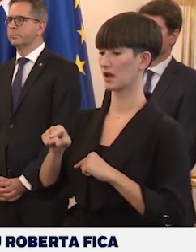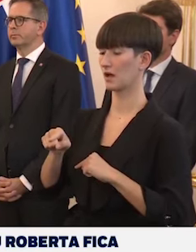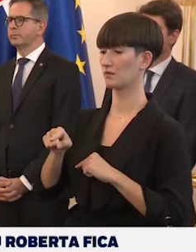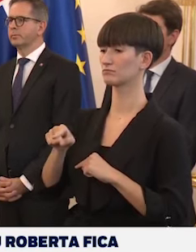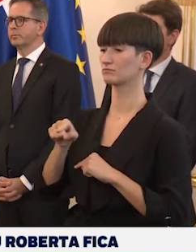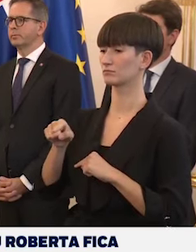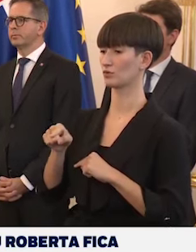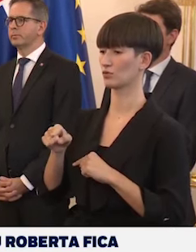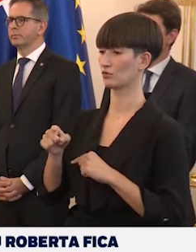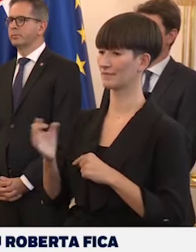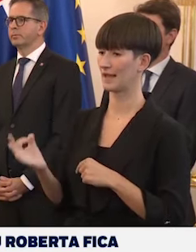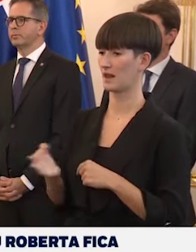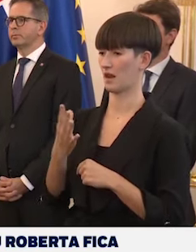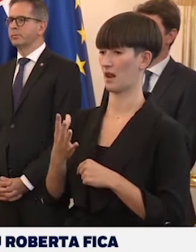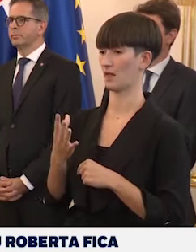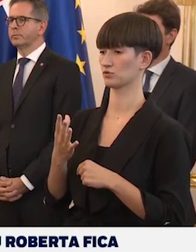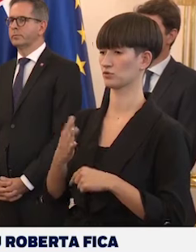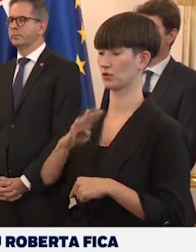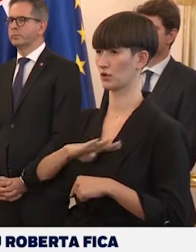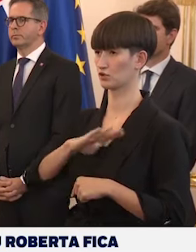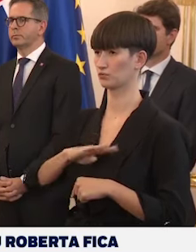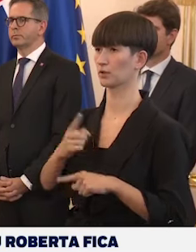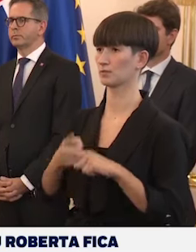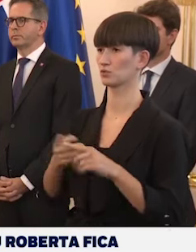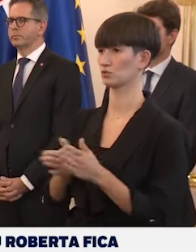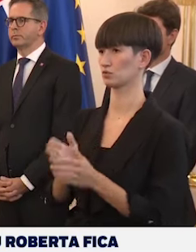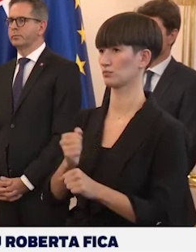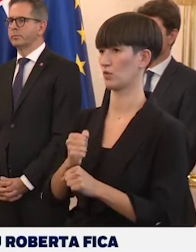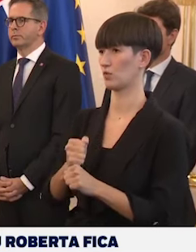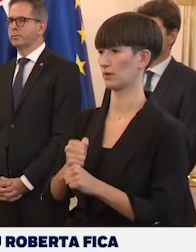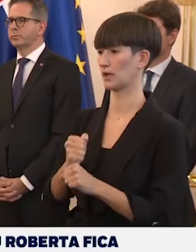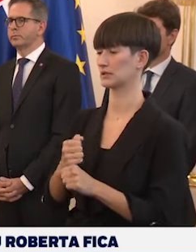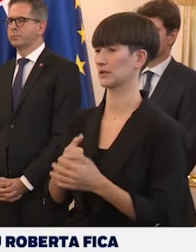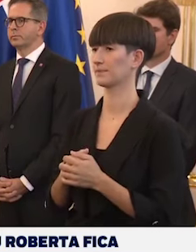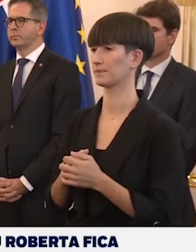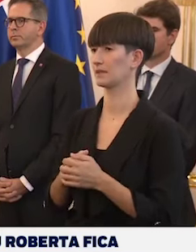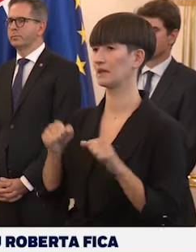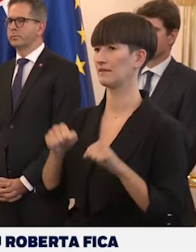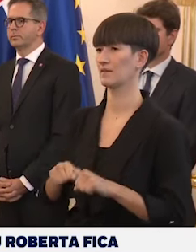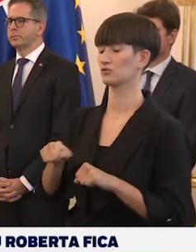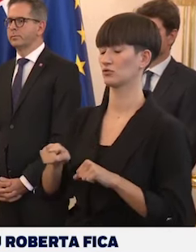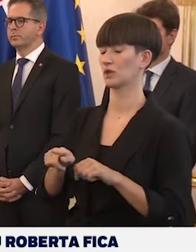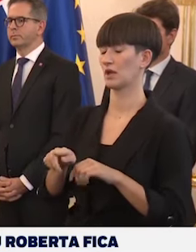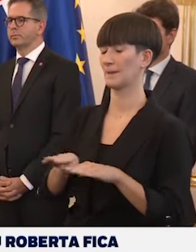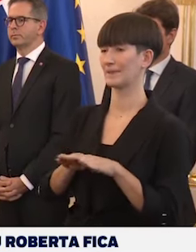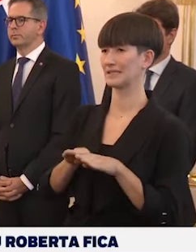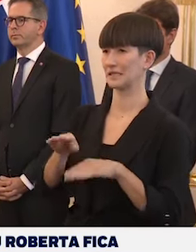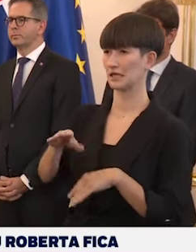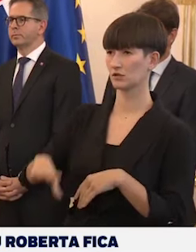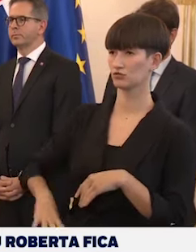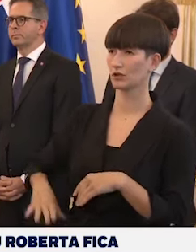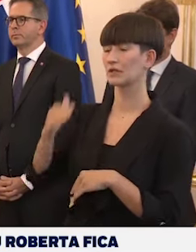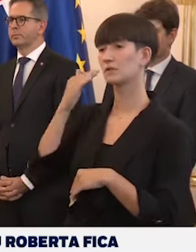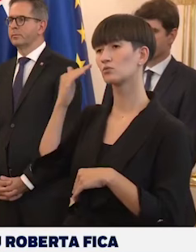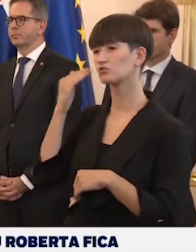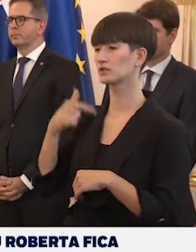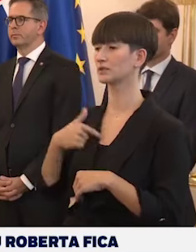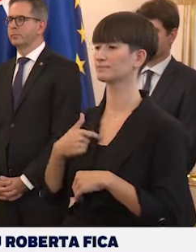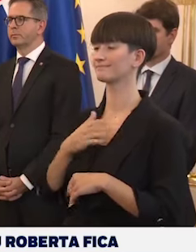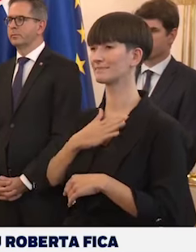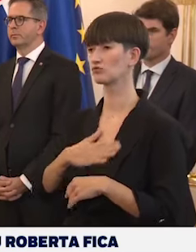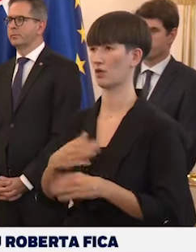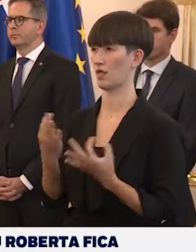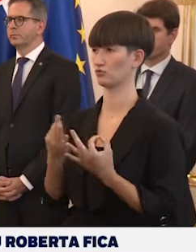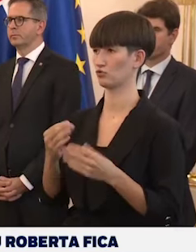profesionálnej spolupráci. Za seba, pán premiér, vážené pani ministerky, páni ministri, si želám, aby každá